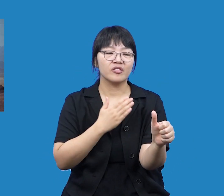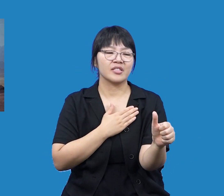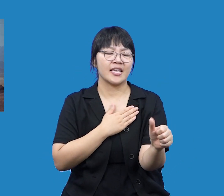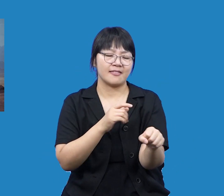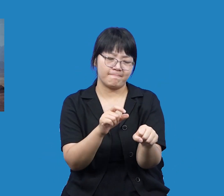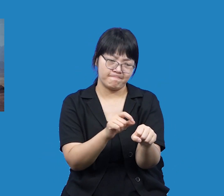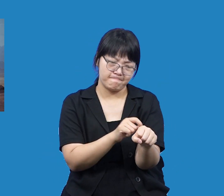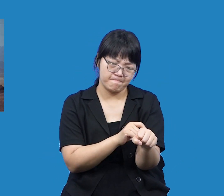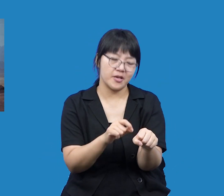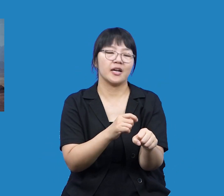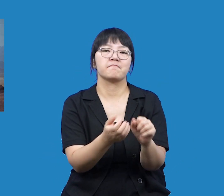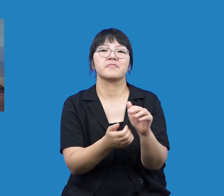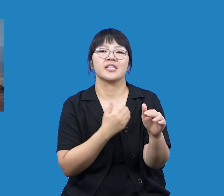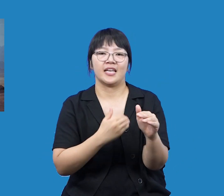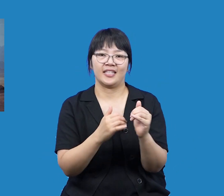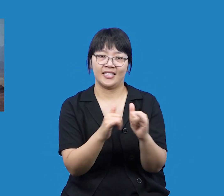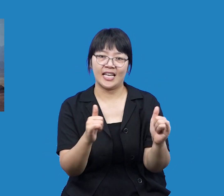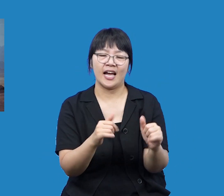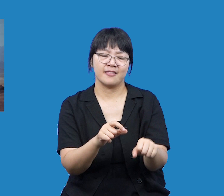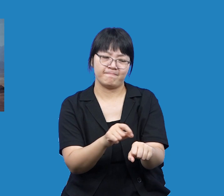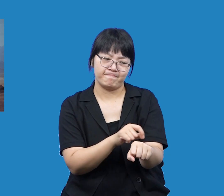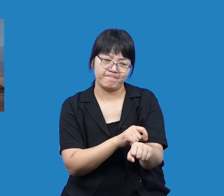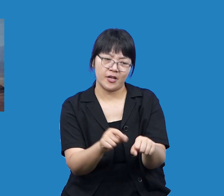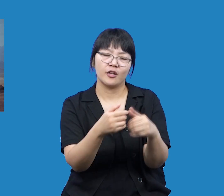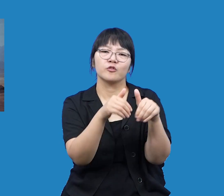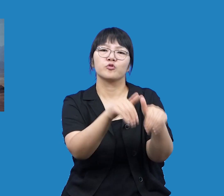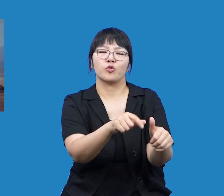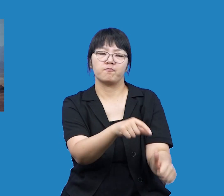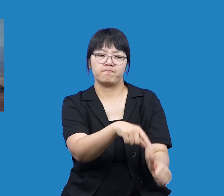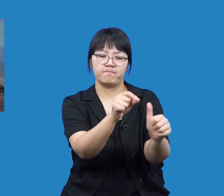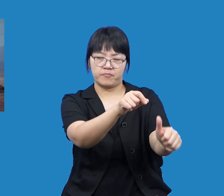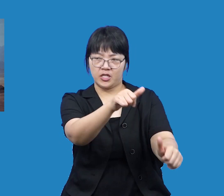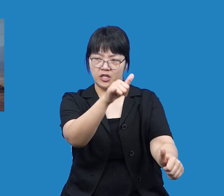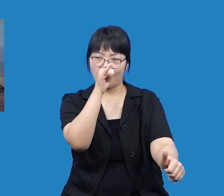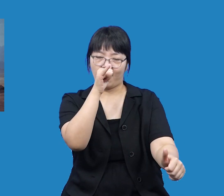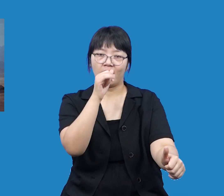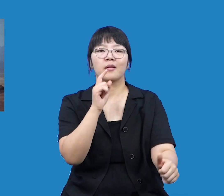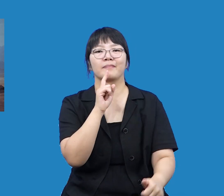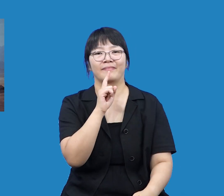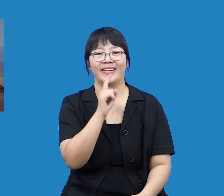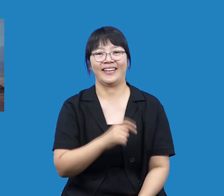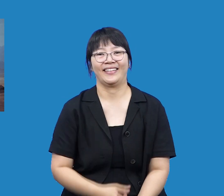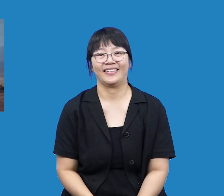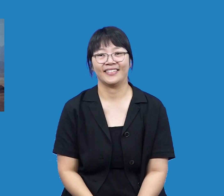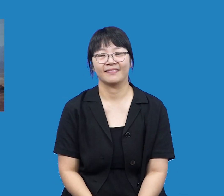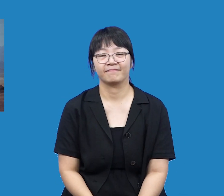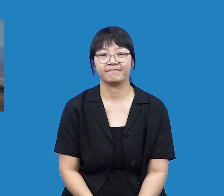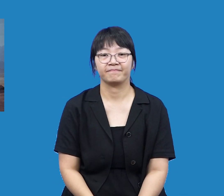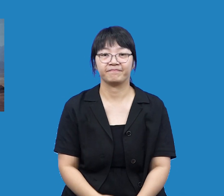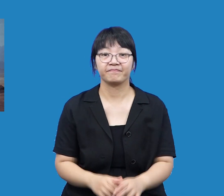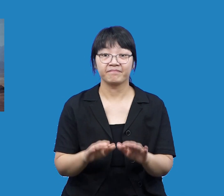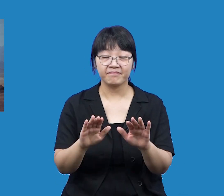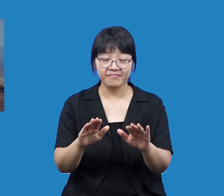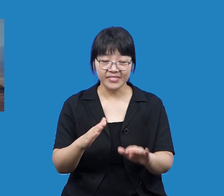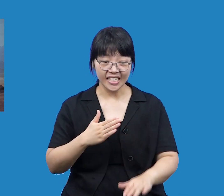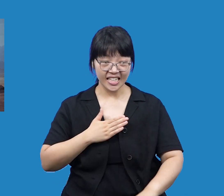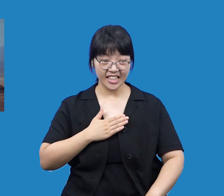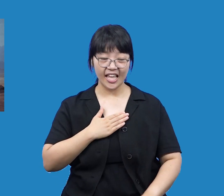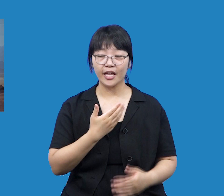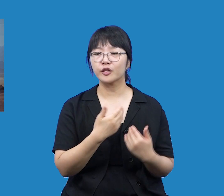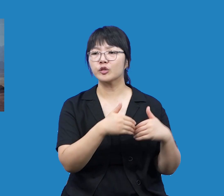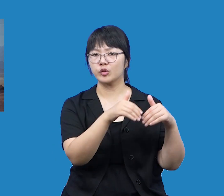나의 특별한 종으로 선택된 자임을 말씀하시는 것입니다. 그런데 이런 나의